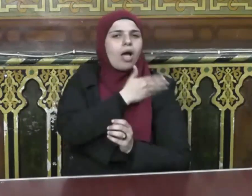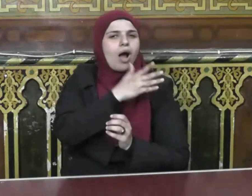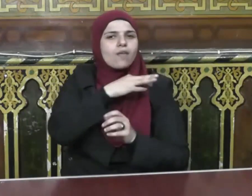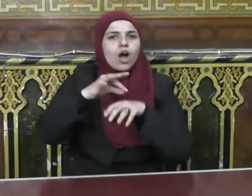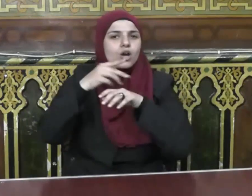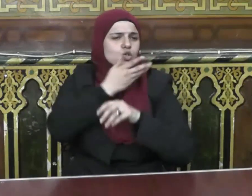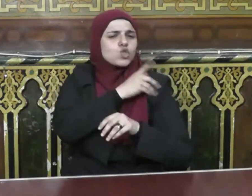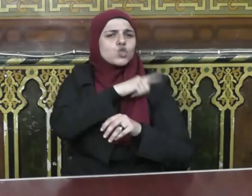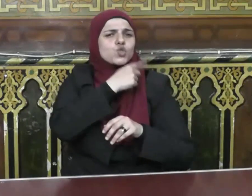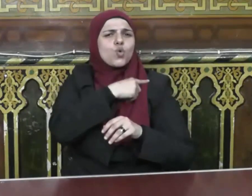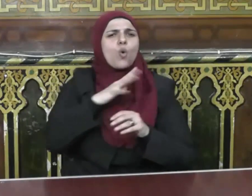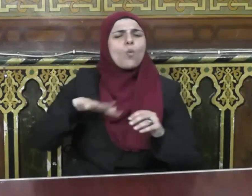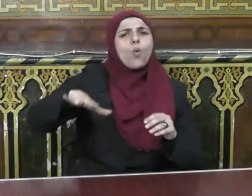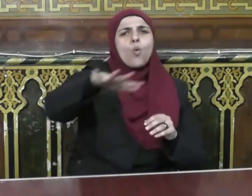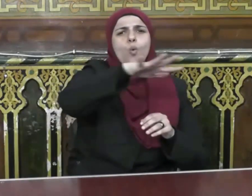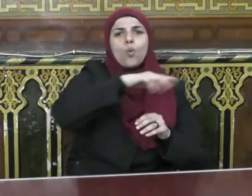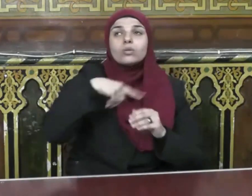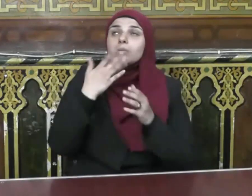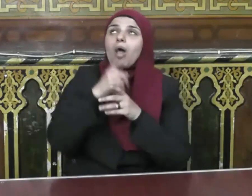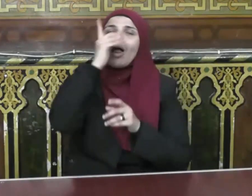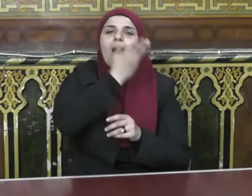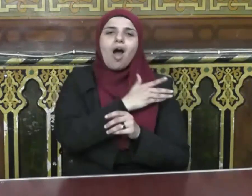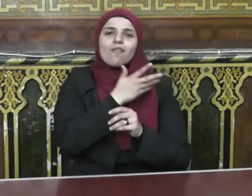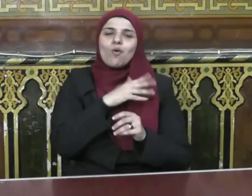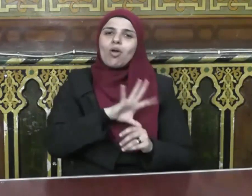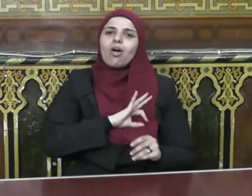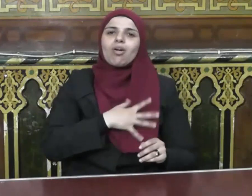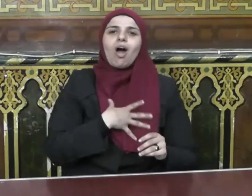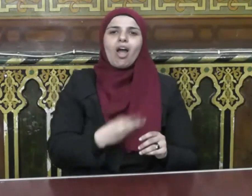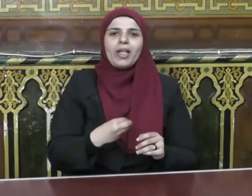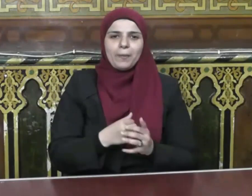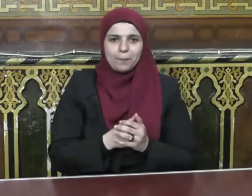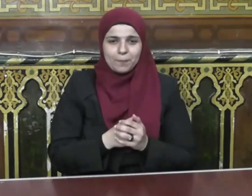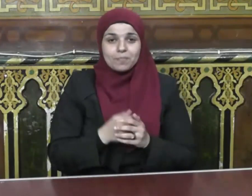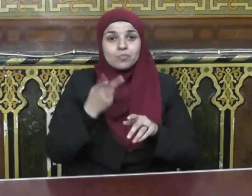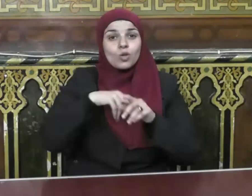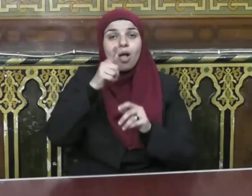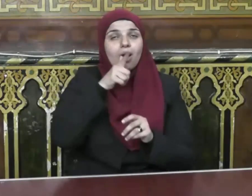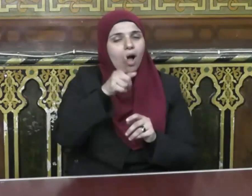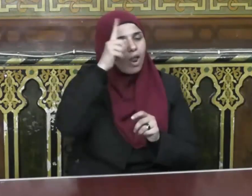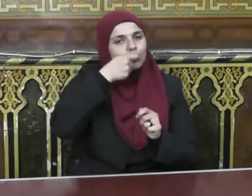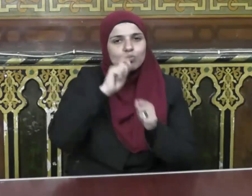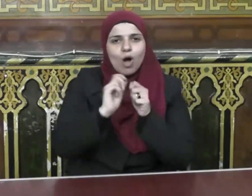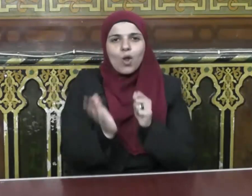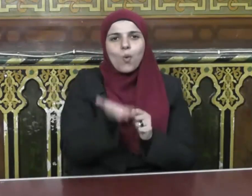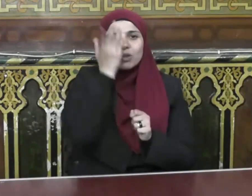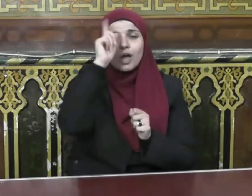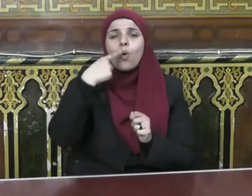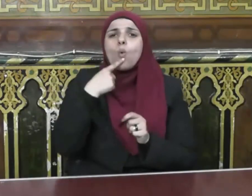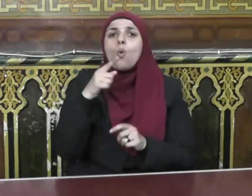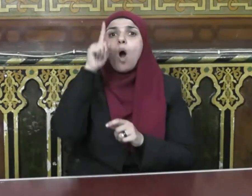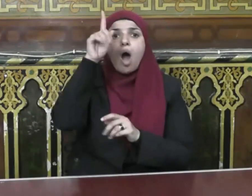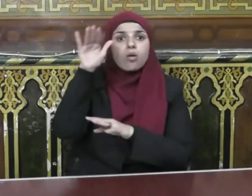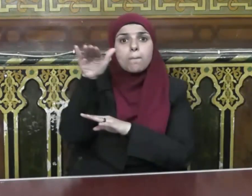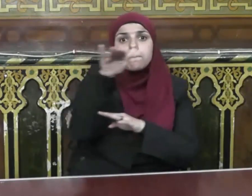جميعا إنه هو الغفور الرحيم. ويقول سبحانه: وربك الغفور ذو